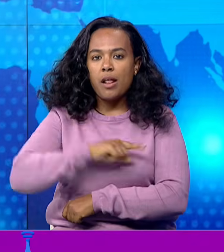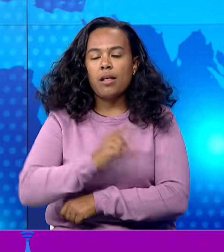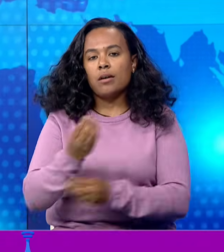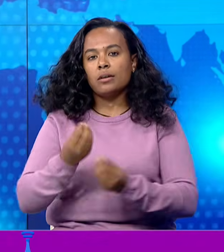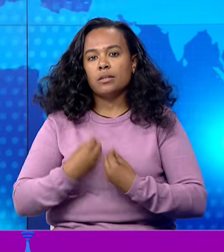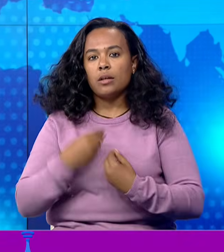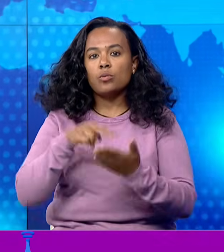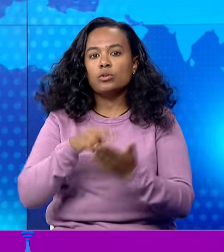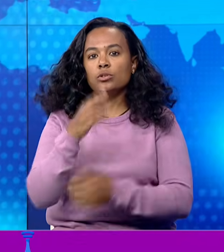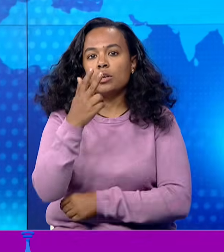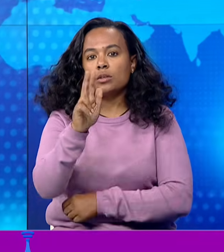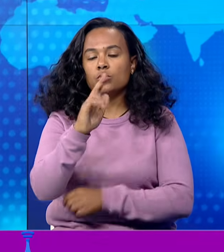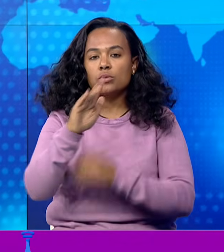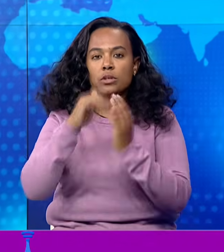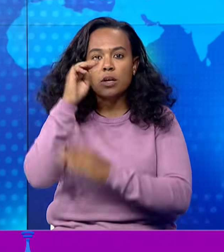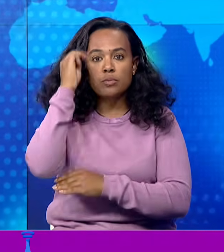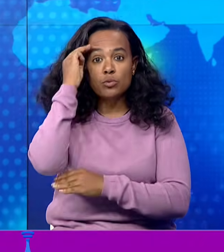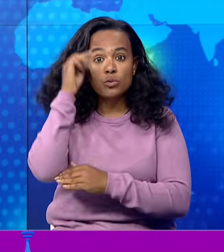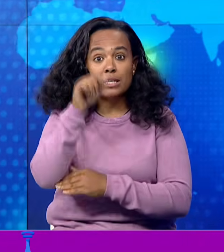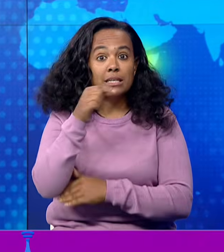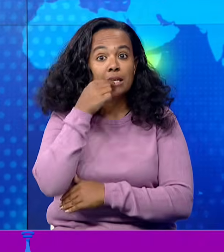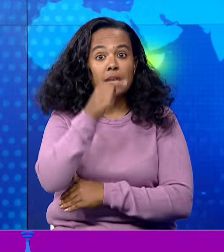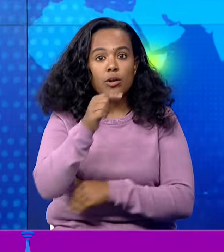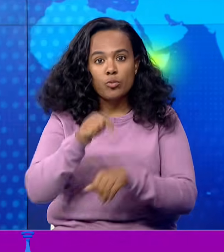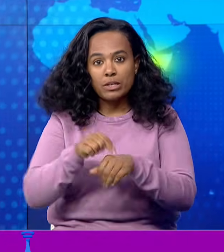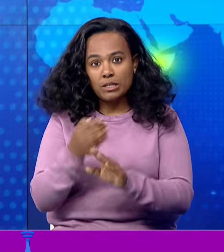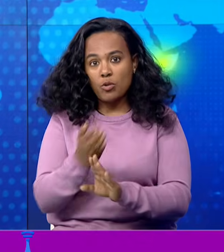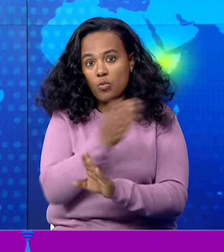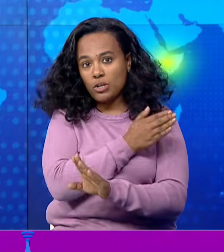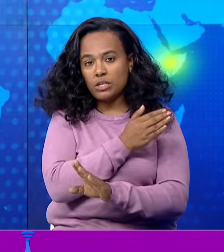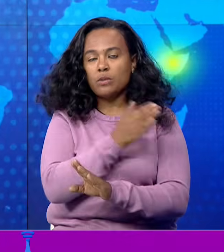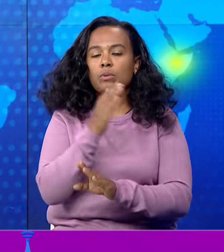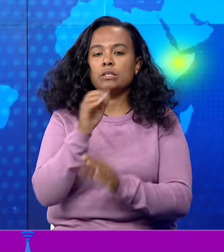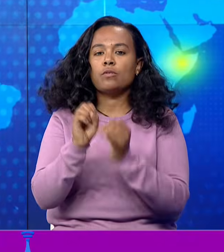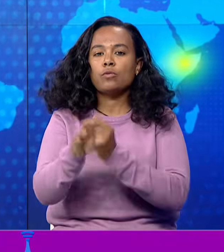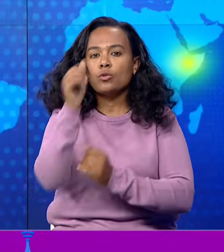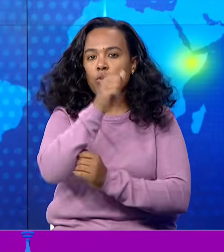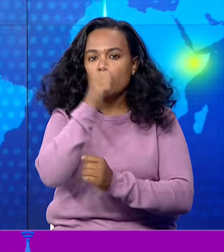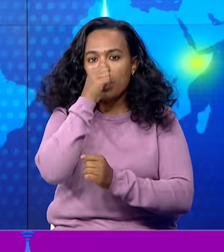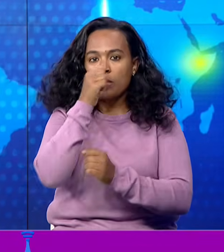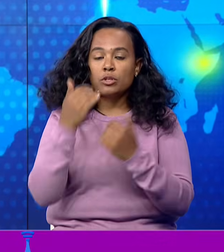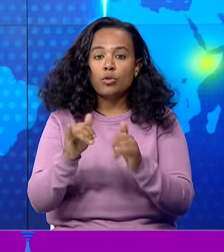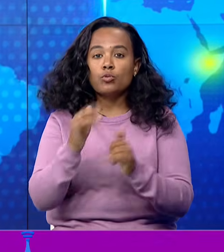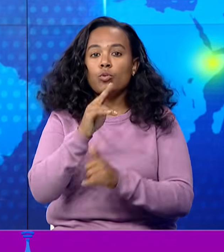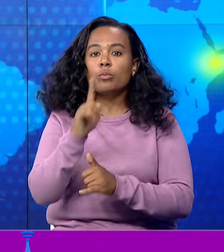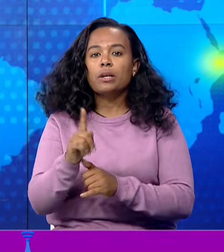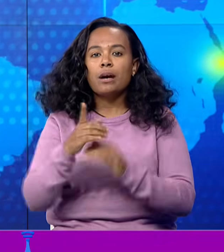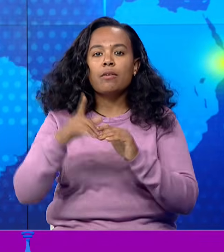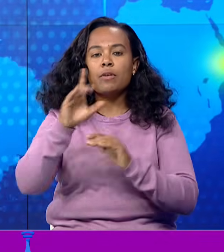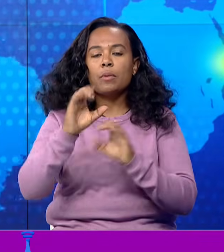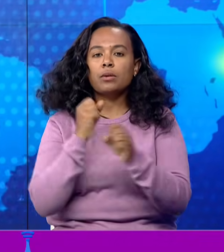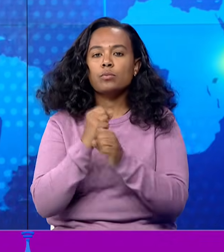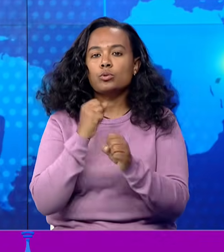ይሰጣል። በ2013 ጠቅላይ ሚኒስትሩ ይህንን ከተናገሩበት ጊዜ ወዲህ በዘርፉ ኢትዮጵያ የምትጫወተውን ሚና ከፍ ለማድረግ የሚያስችሉ